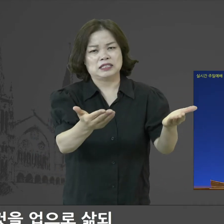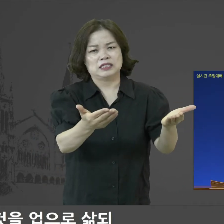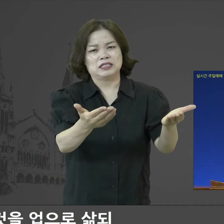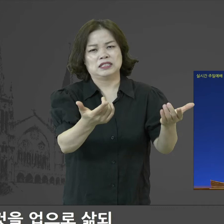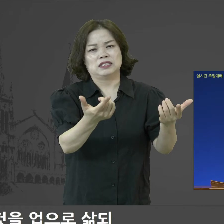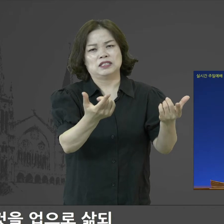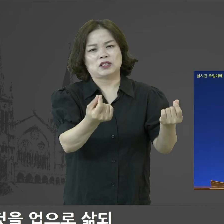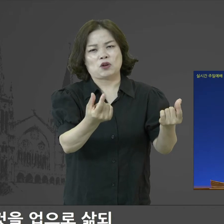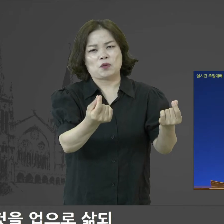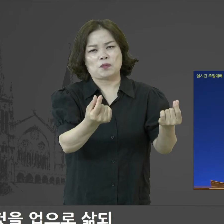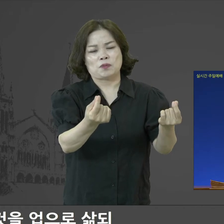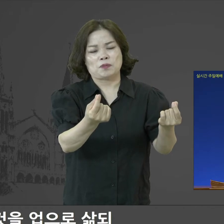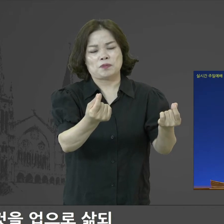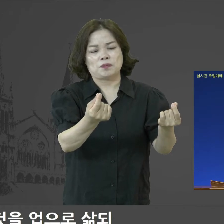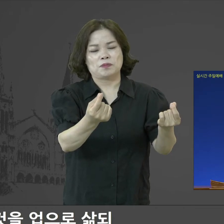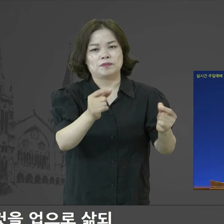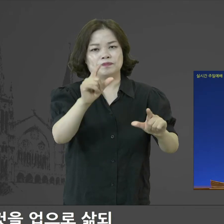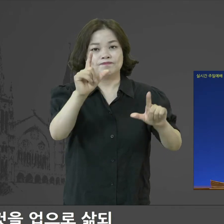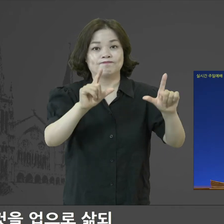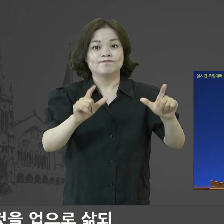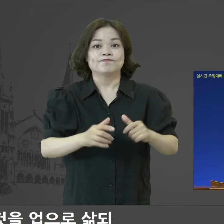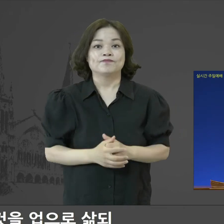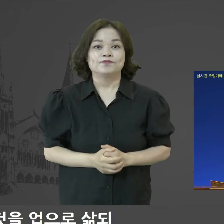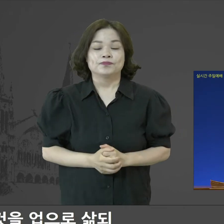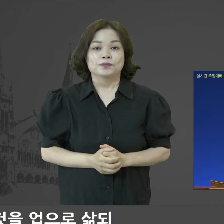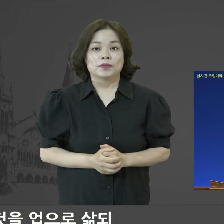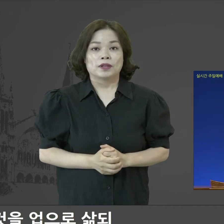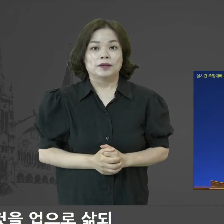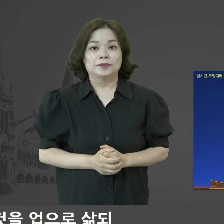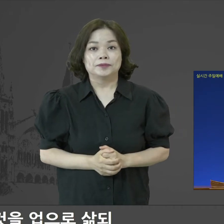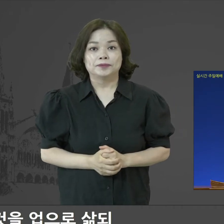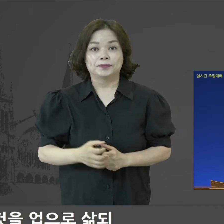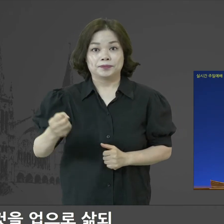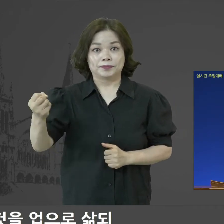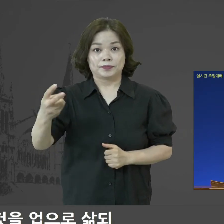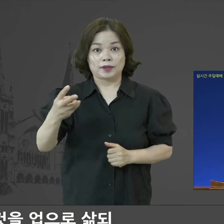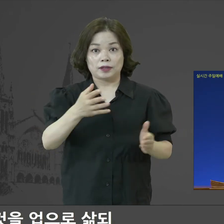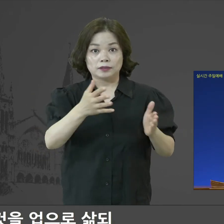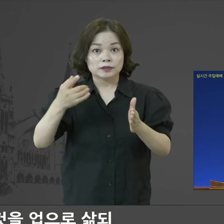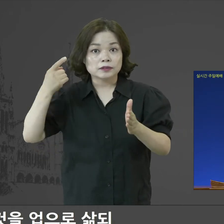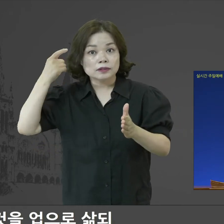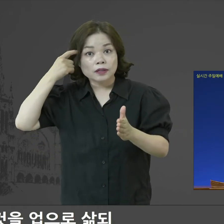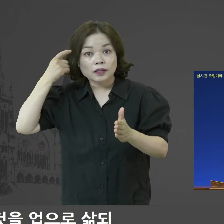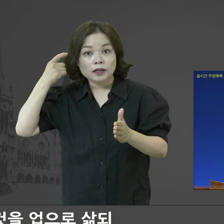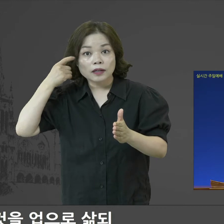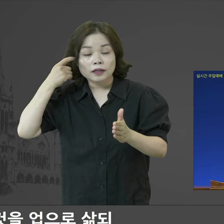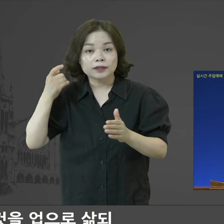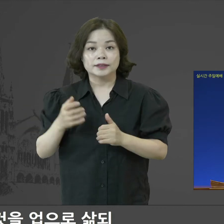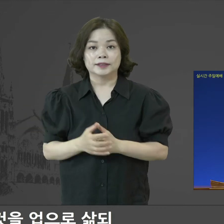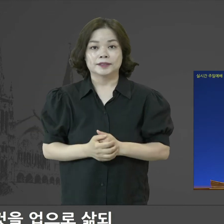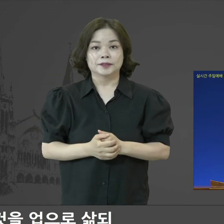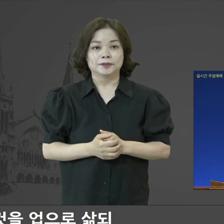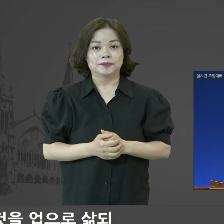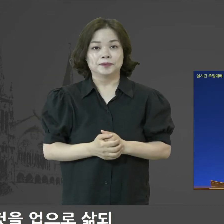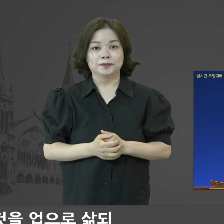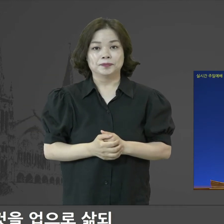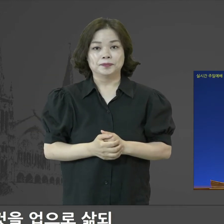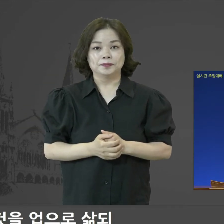되어버린 상태를 보여주는 것이죠. 자, 다시 한번 정리해 보십시다. 이